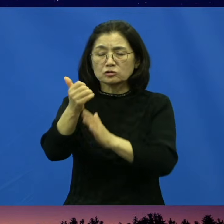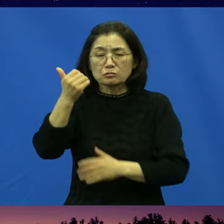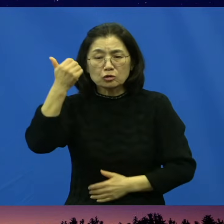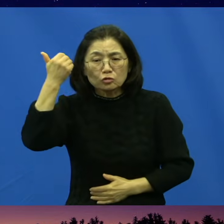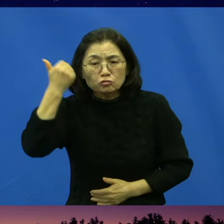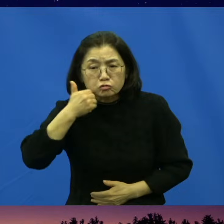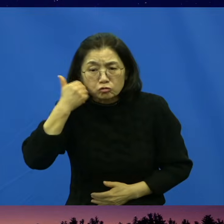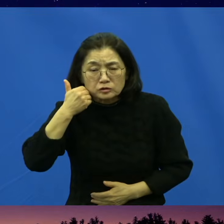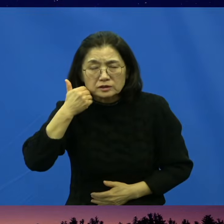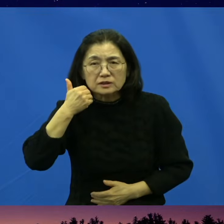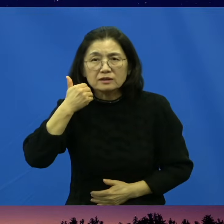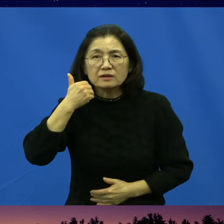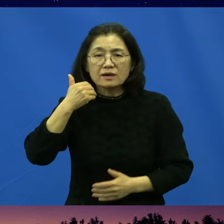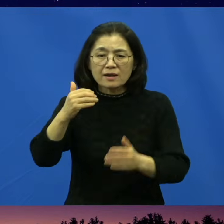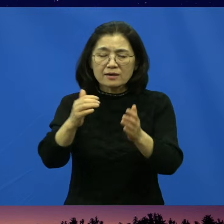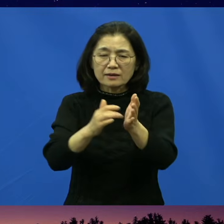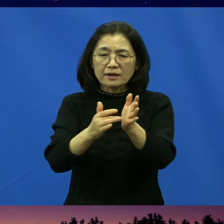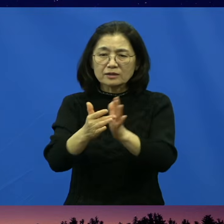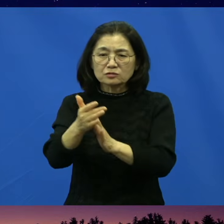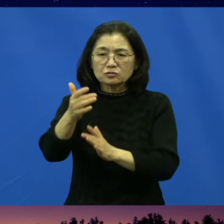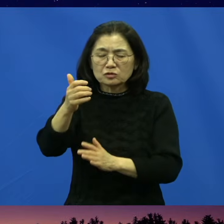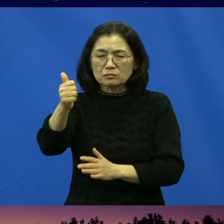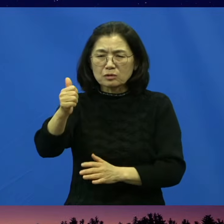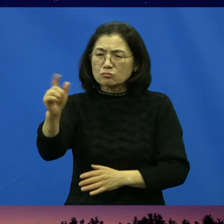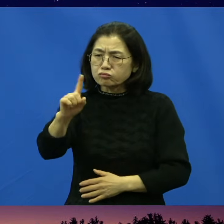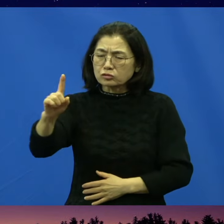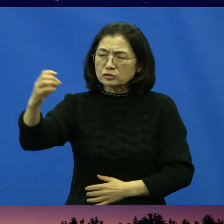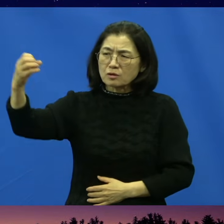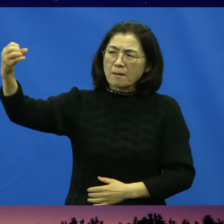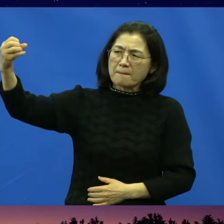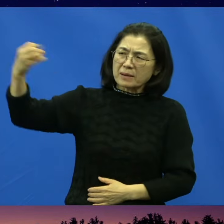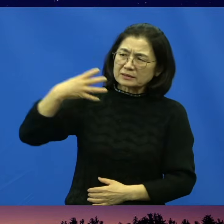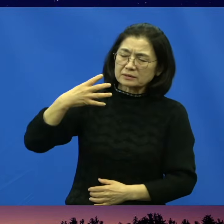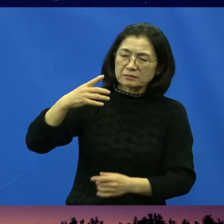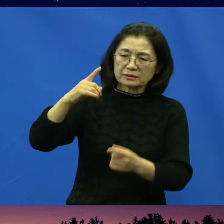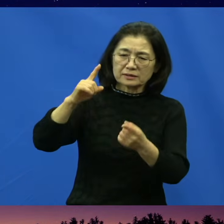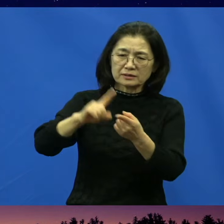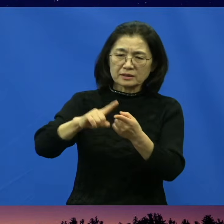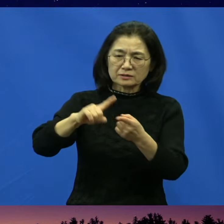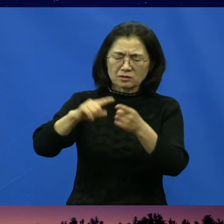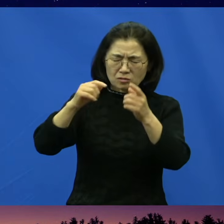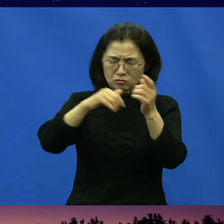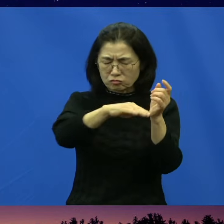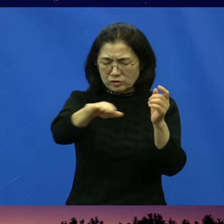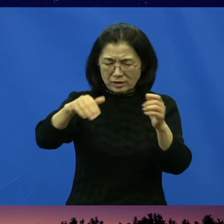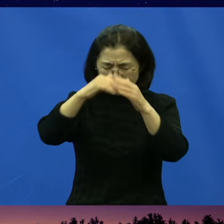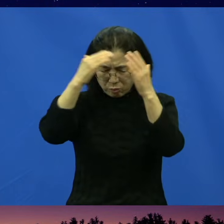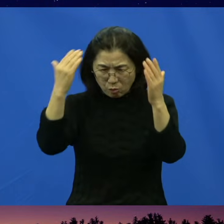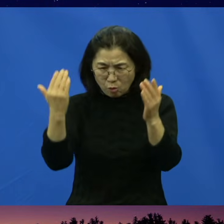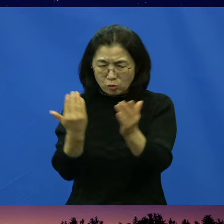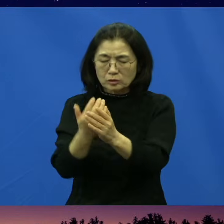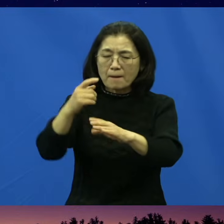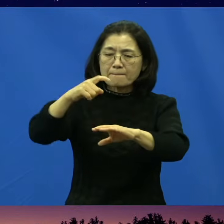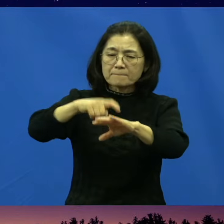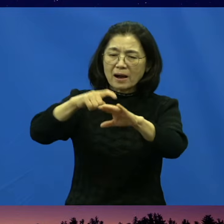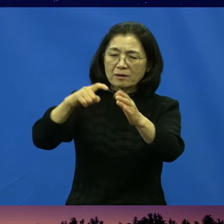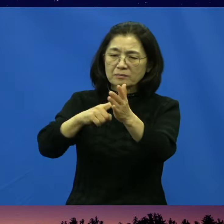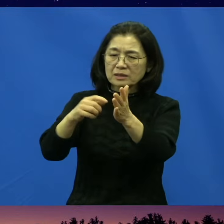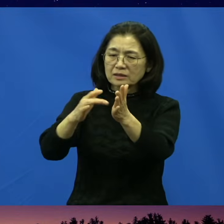무엇을 이루셨는지, 예수님이 뭐라고 말씀하시는지에 우리의 모든 생각과 마음이 집중되어야 하는